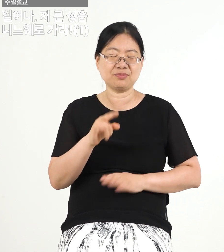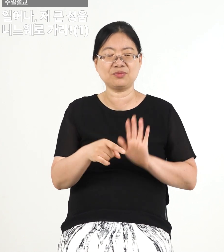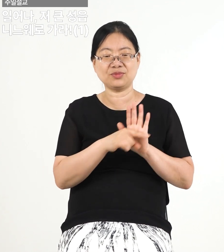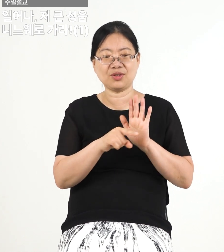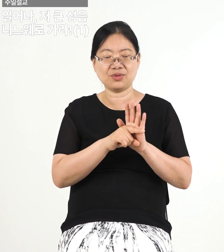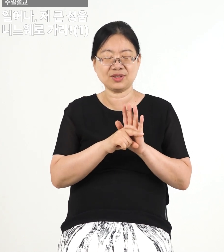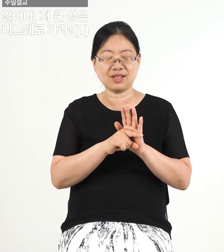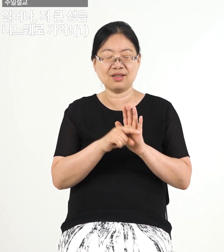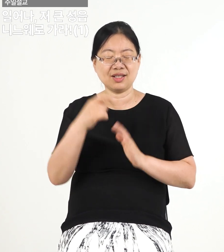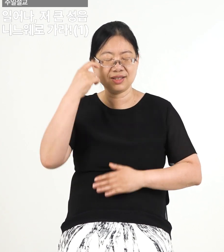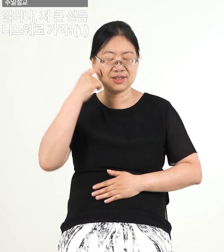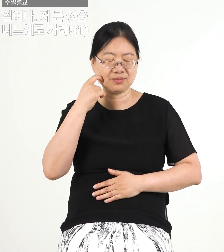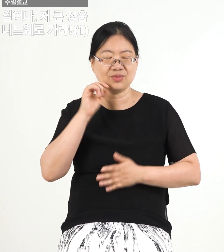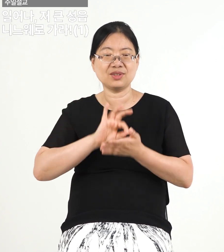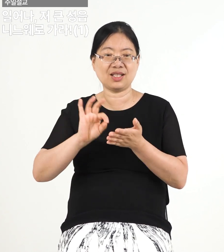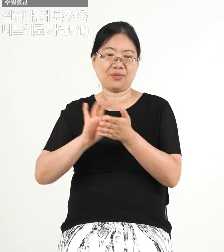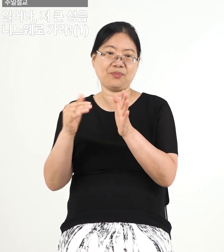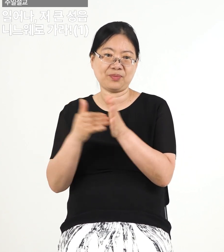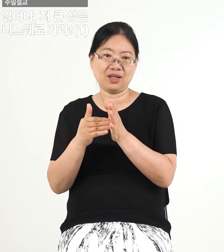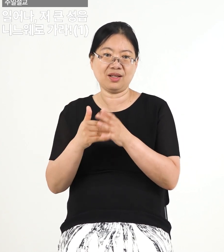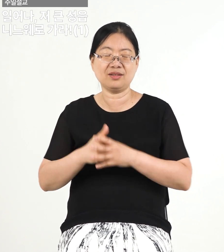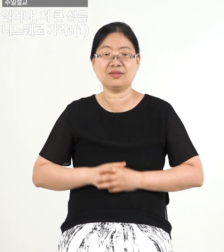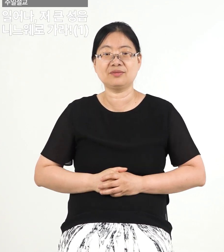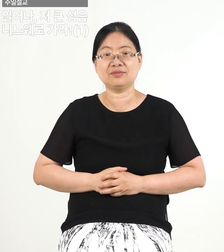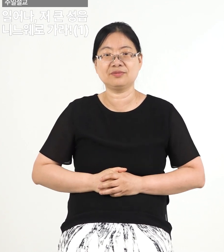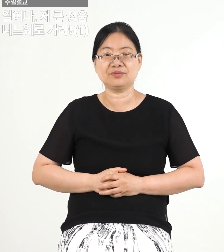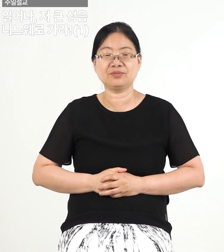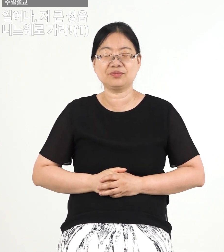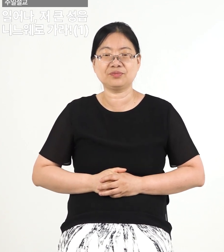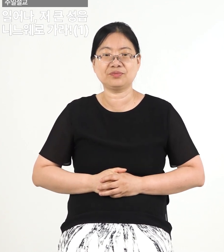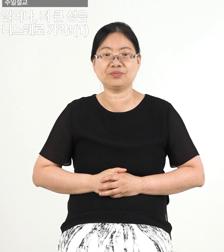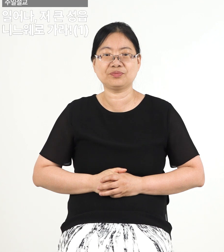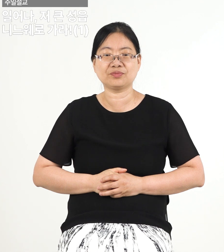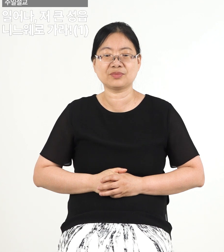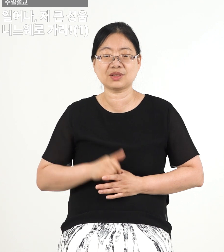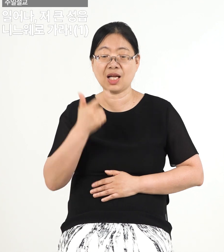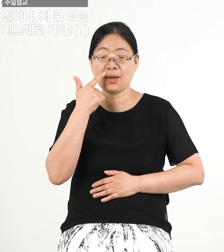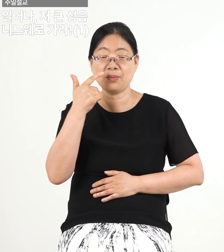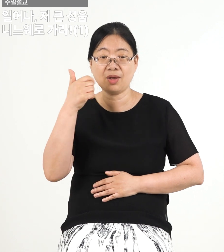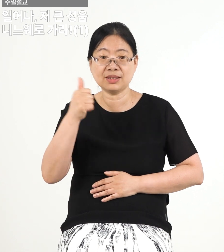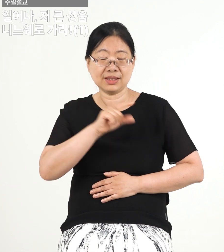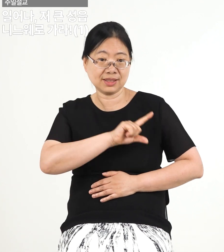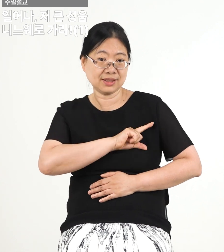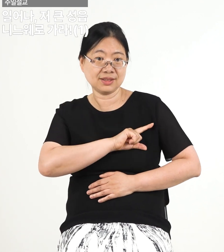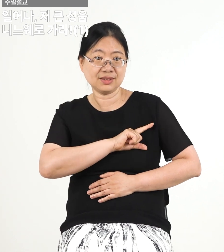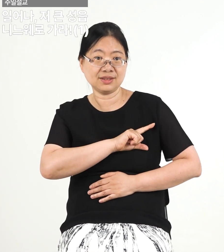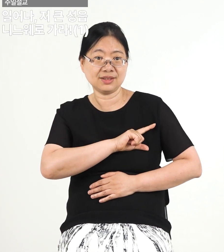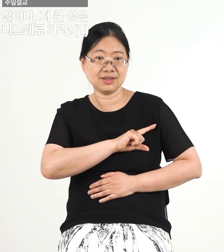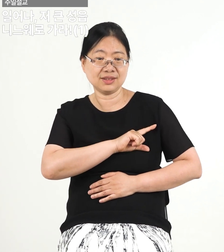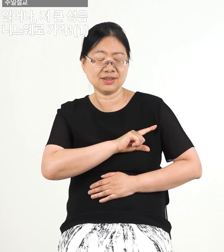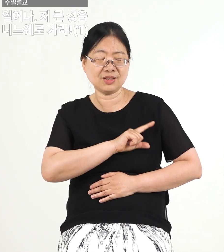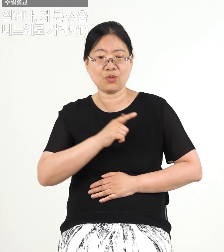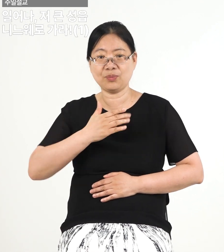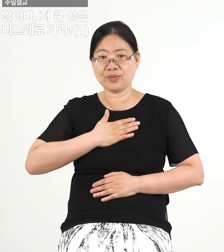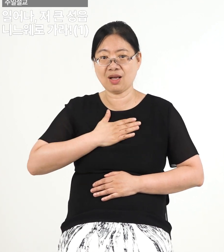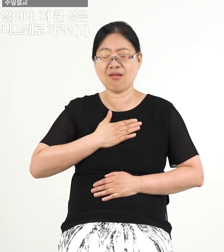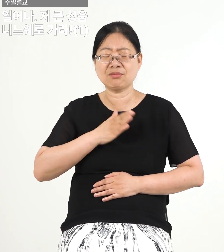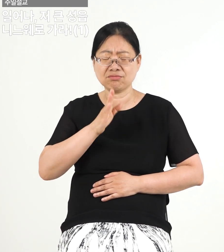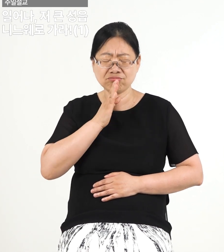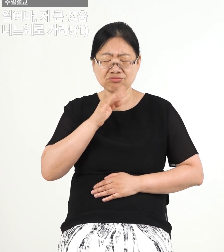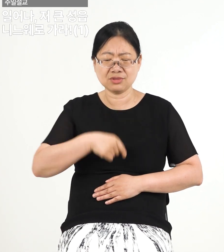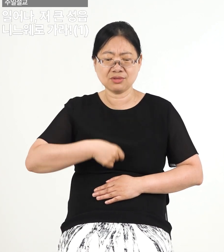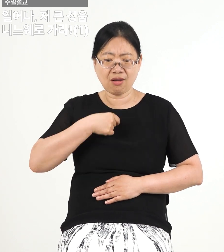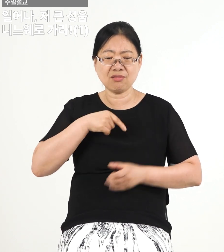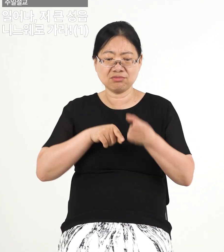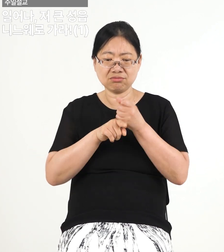사용이 된 겁니다. 그러면 이게 참 아버지라는 이름은 나의